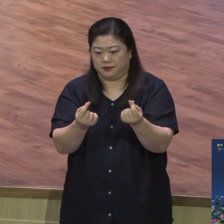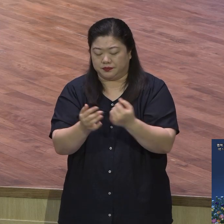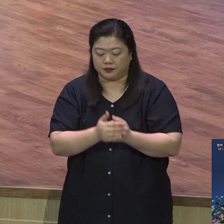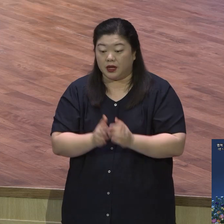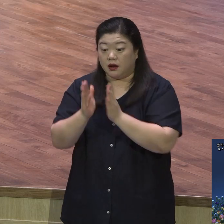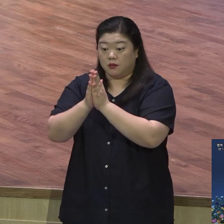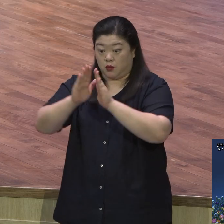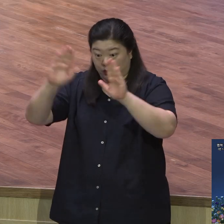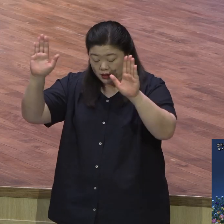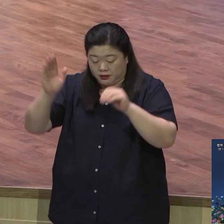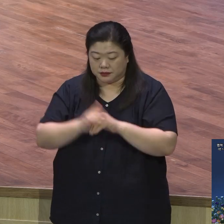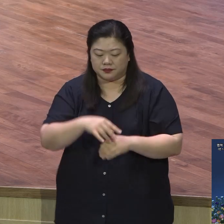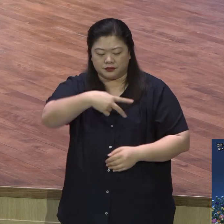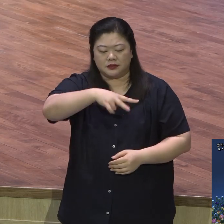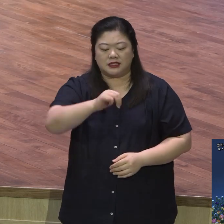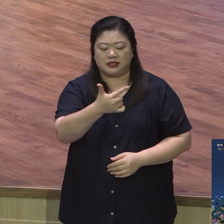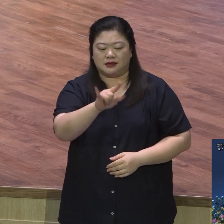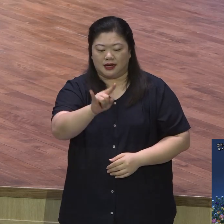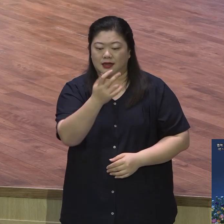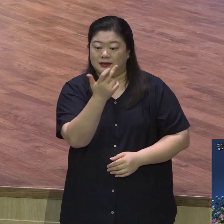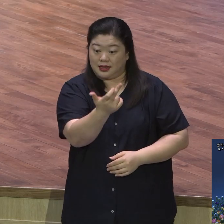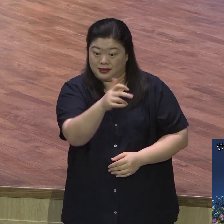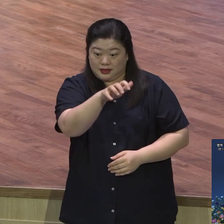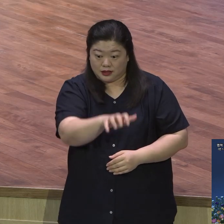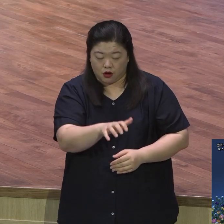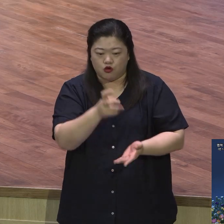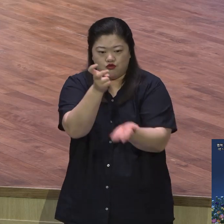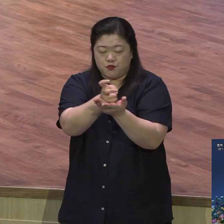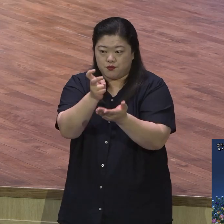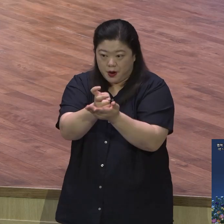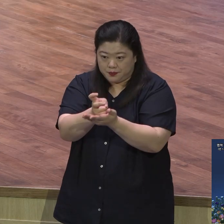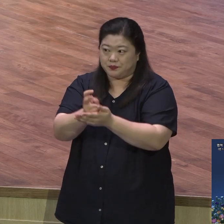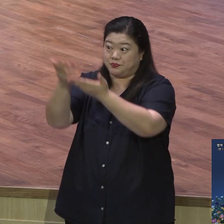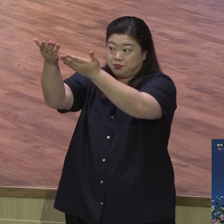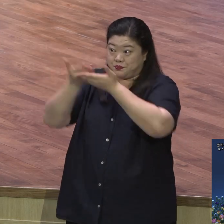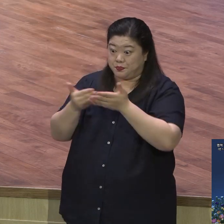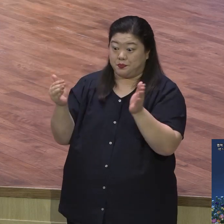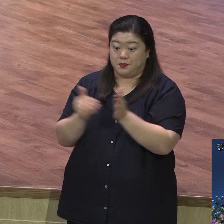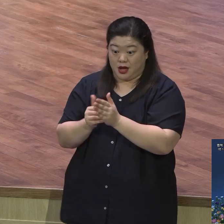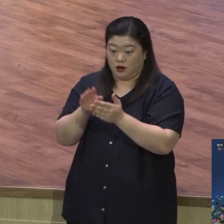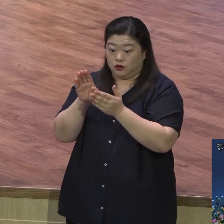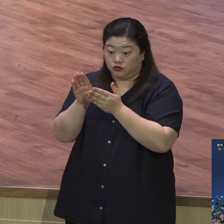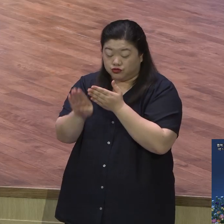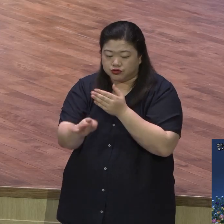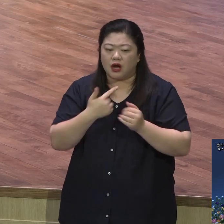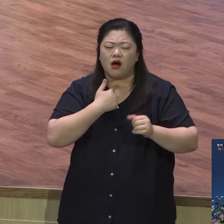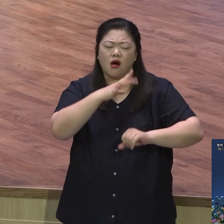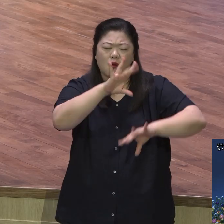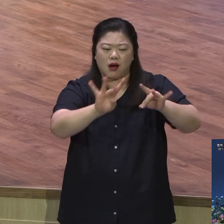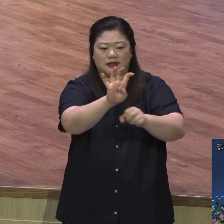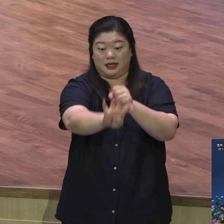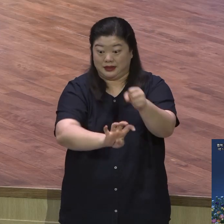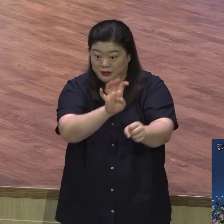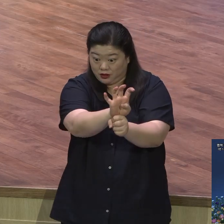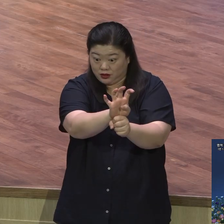받고 가난한 땅으로 들어가기 전까지 40년 동안의 사건들을 기록해 놓았기 때문입니다.